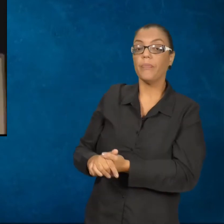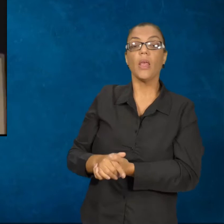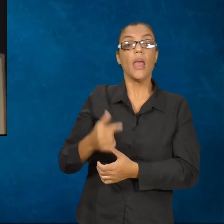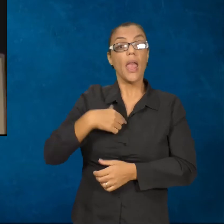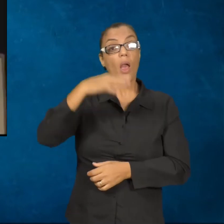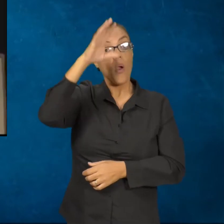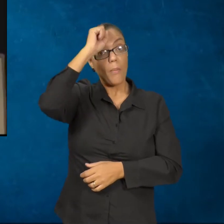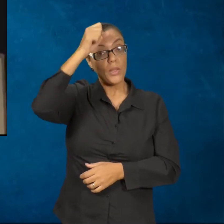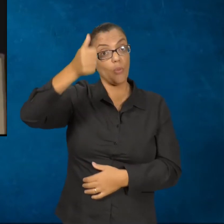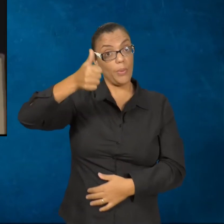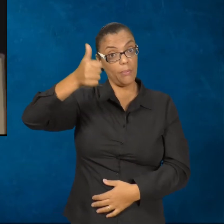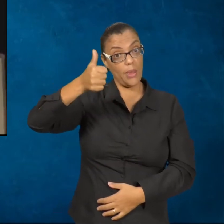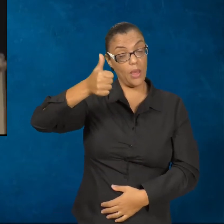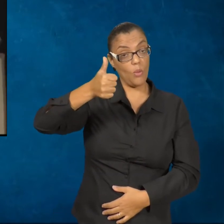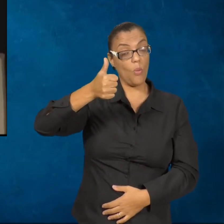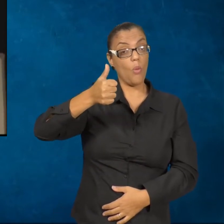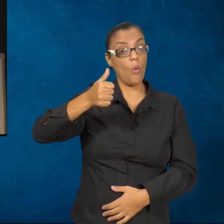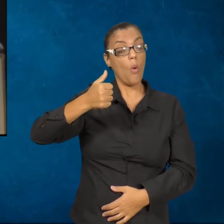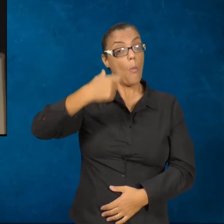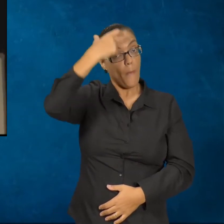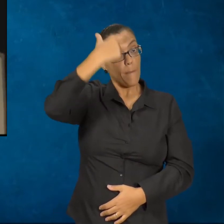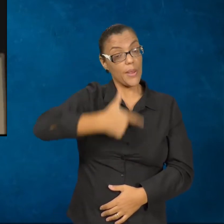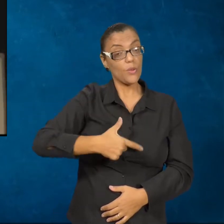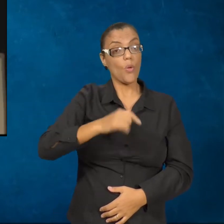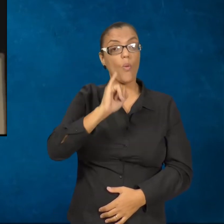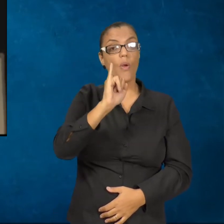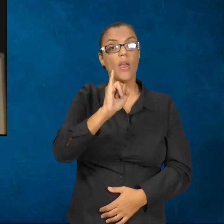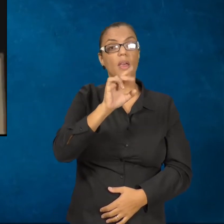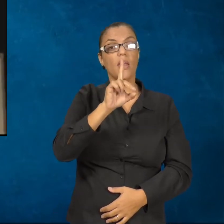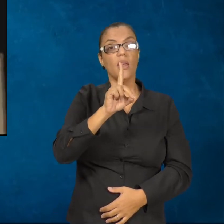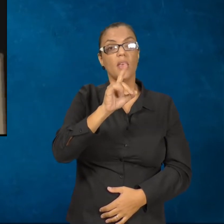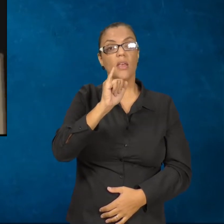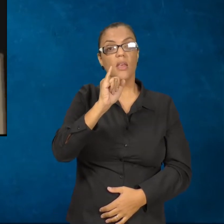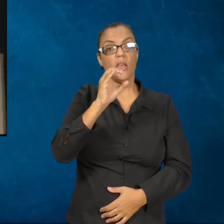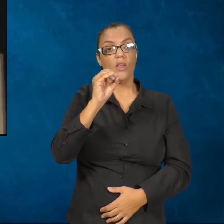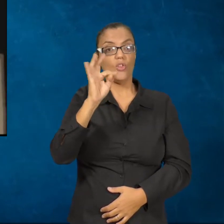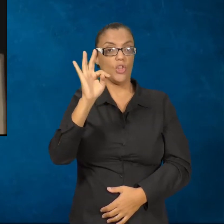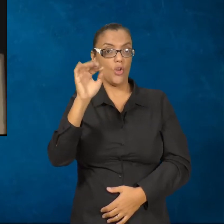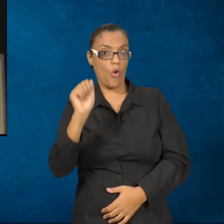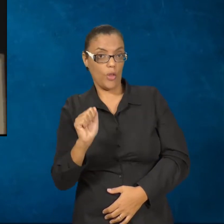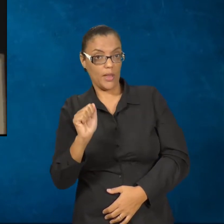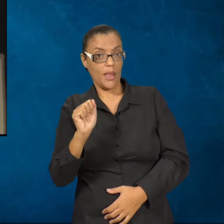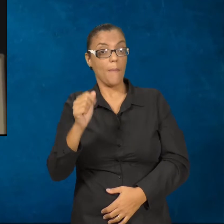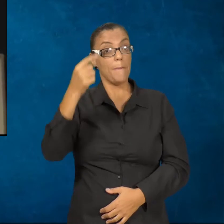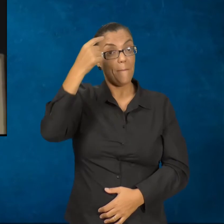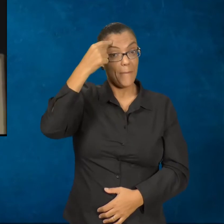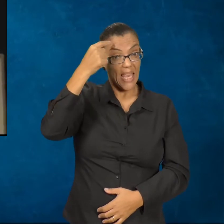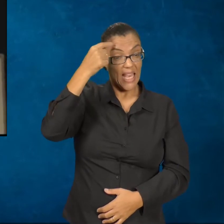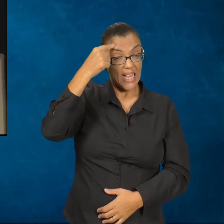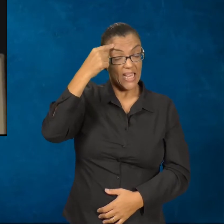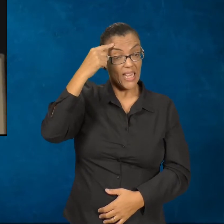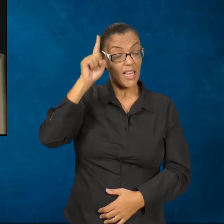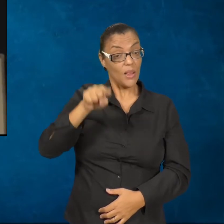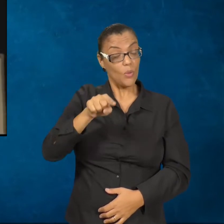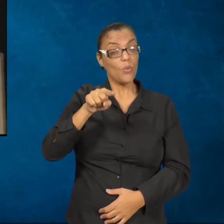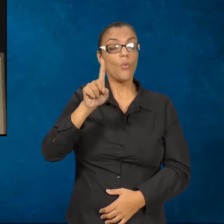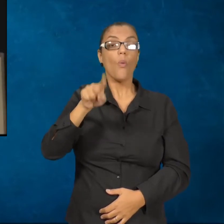normal. Portanto, no Brasil, a coisa mais perigosa que existe é falar, mas todo mundo é assim.